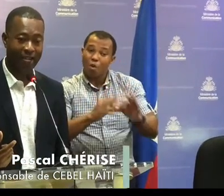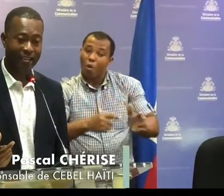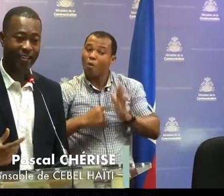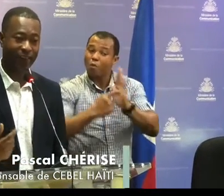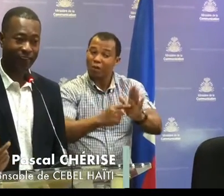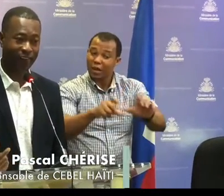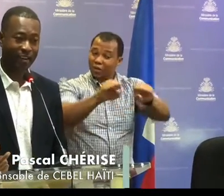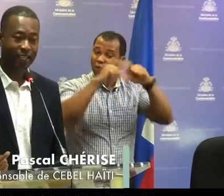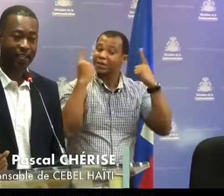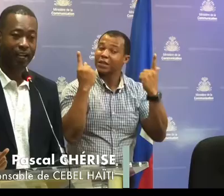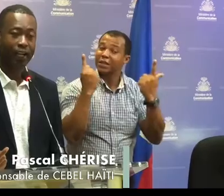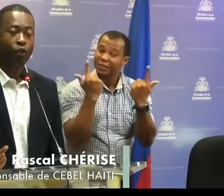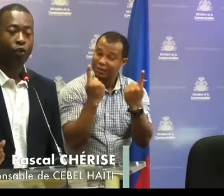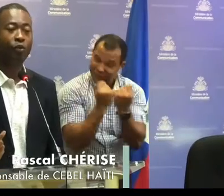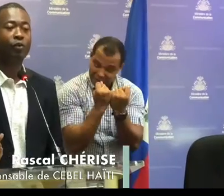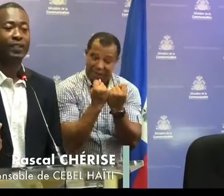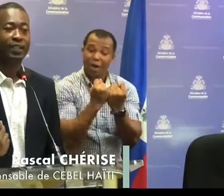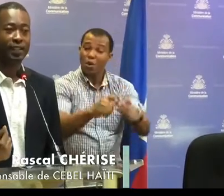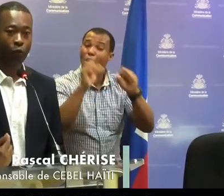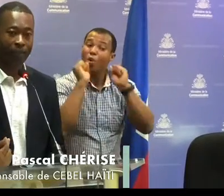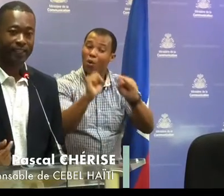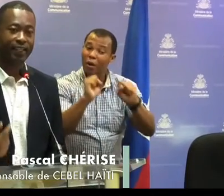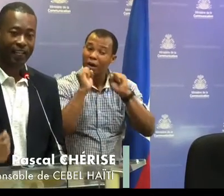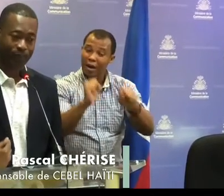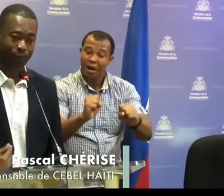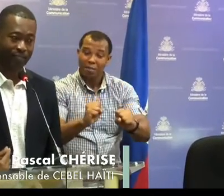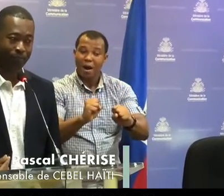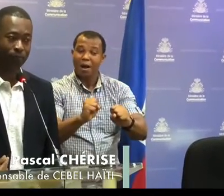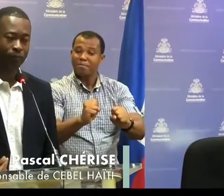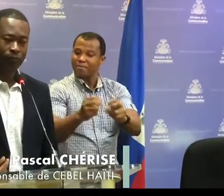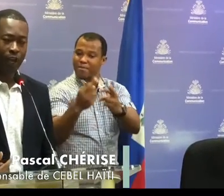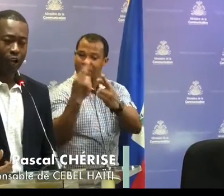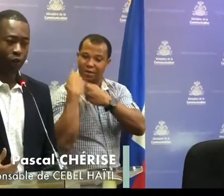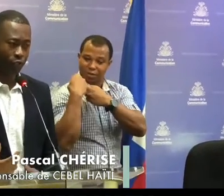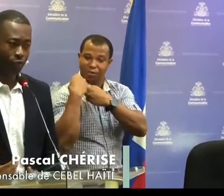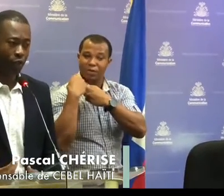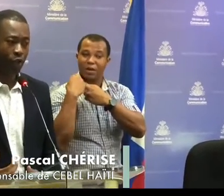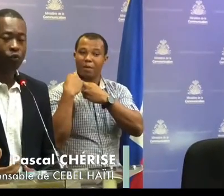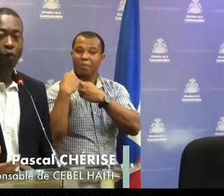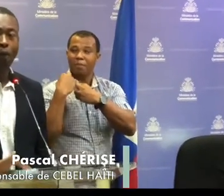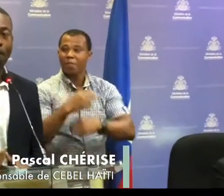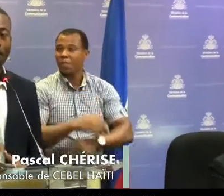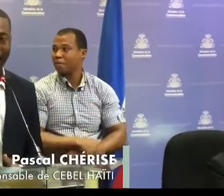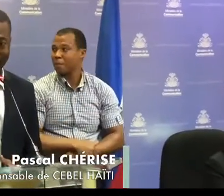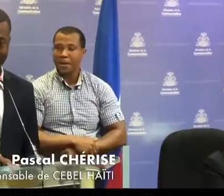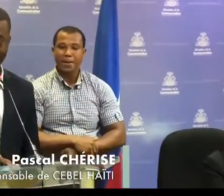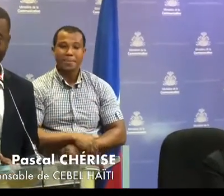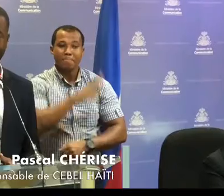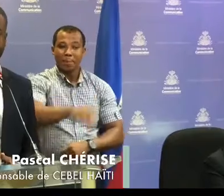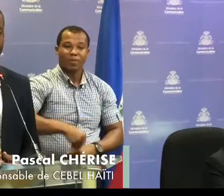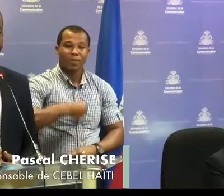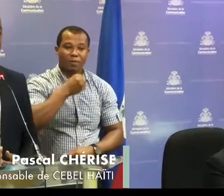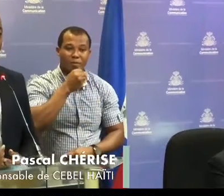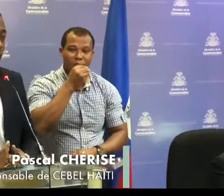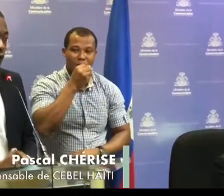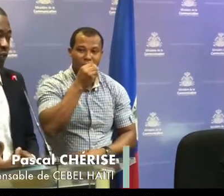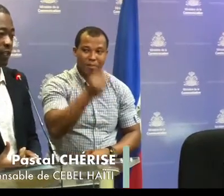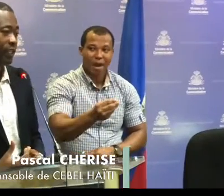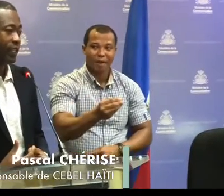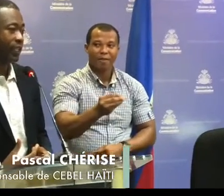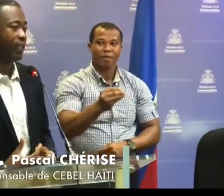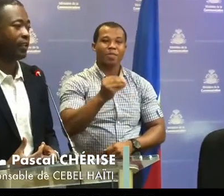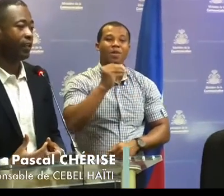évolué là-dedans, qui a travaillé là-dedans, que yo, c'est des entreprises qui sont responsables. Lorsque yo bail